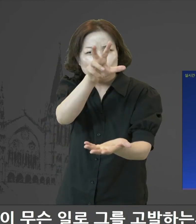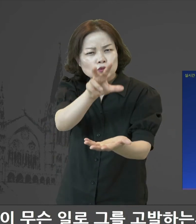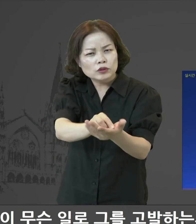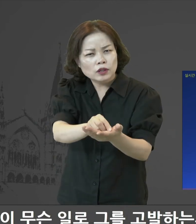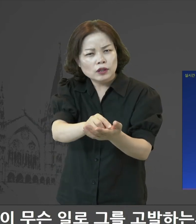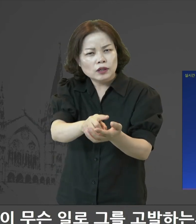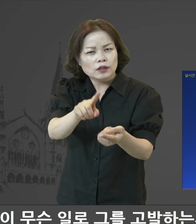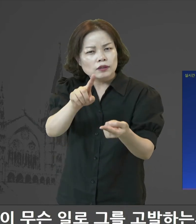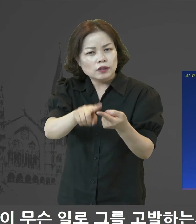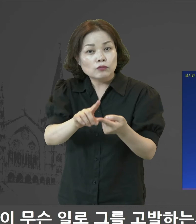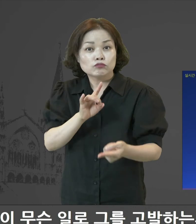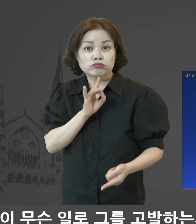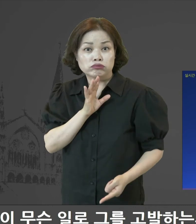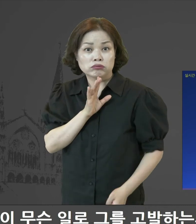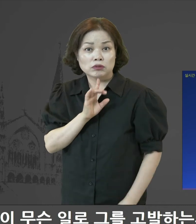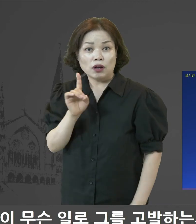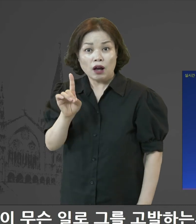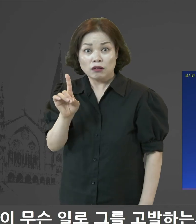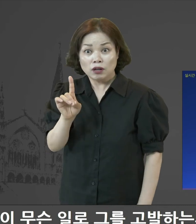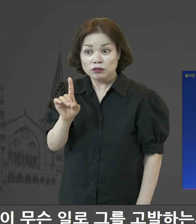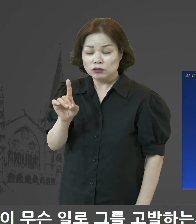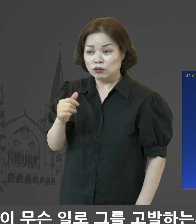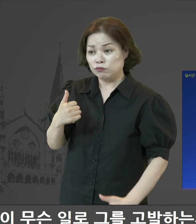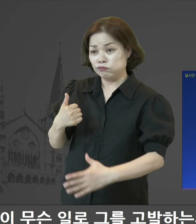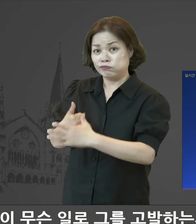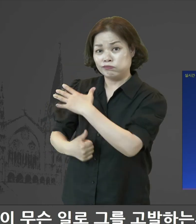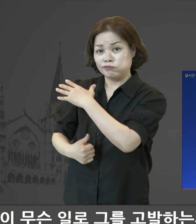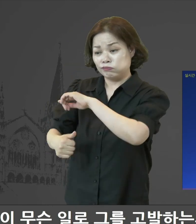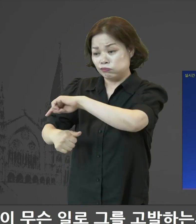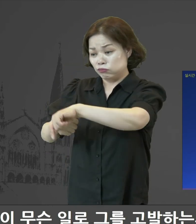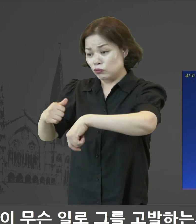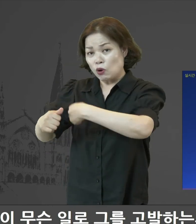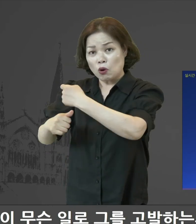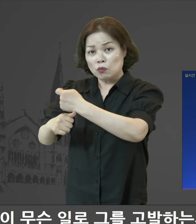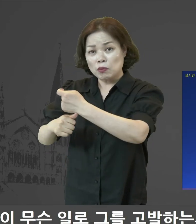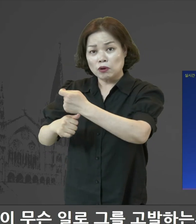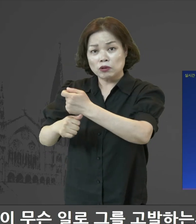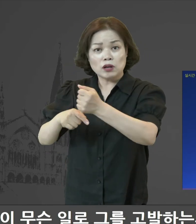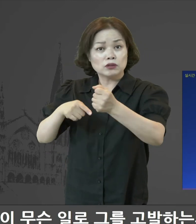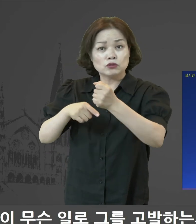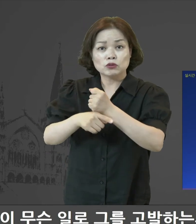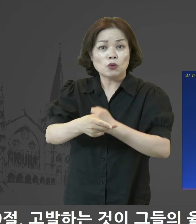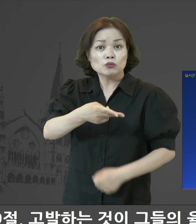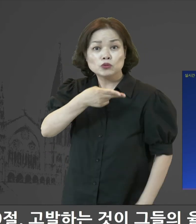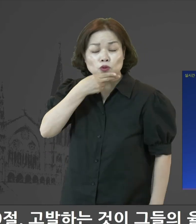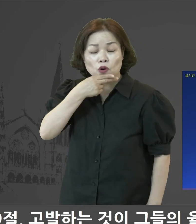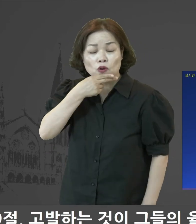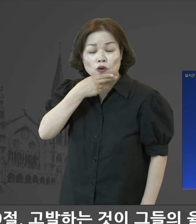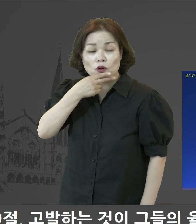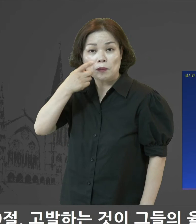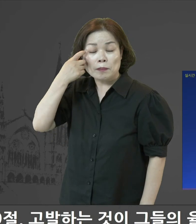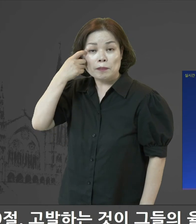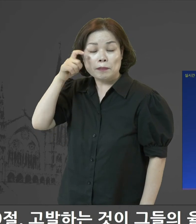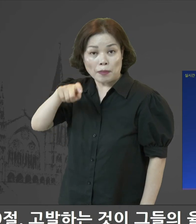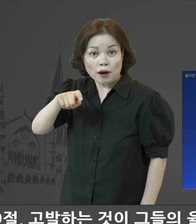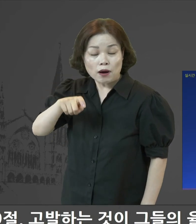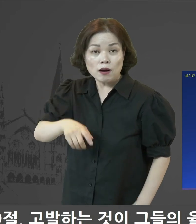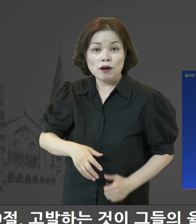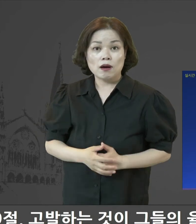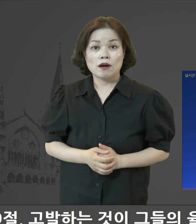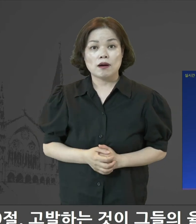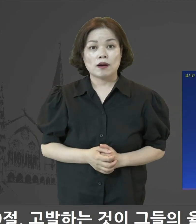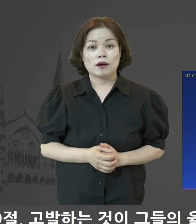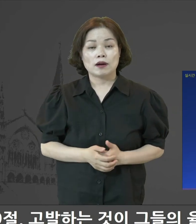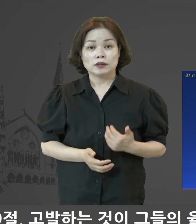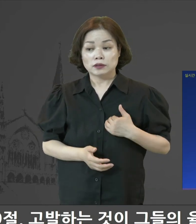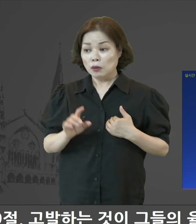관한 것뿐이요 한 가지도 죽이거나 결박할 사유가 없음을 발견하였나이다.